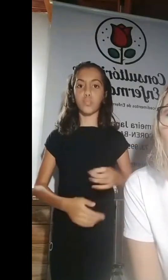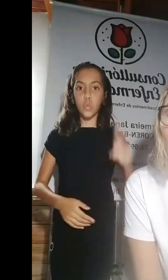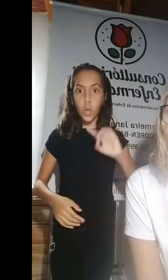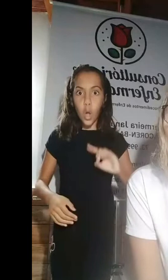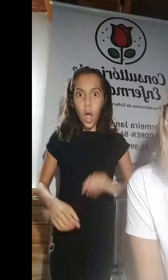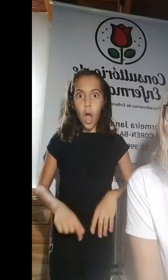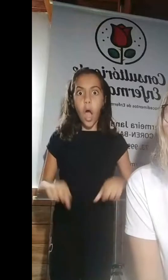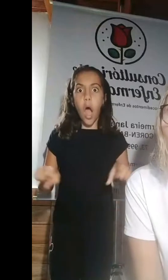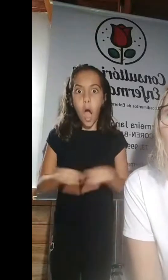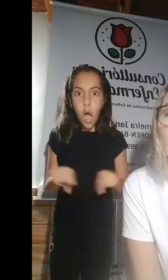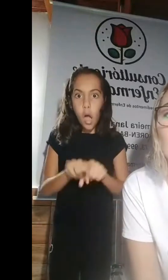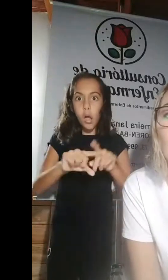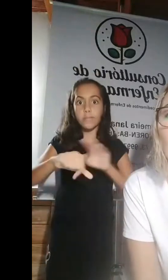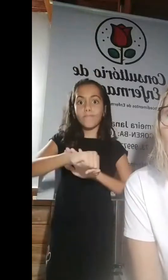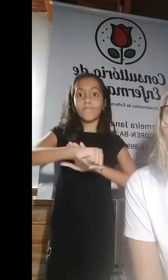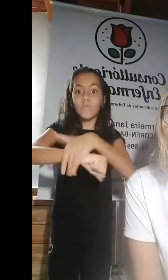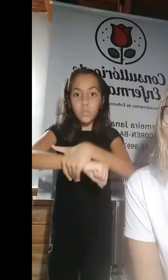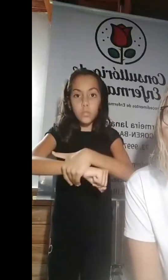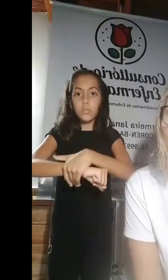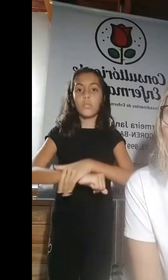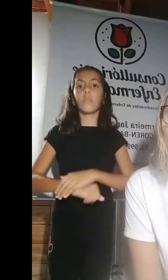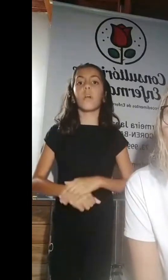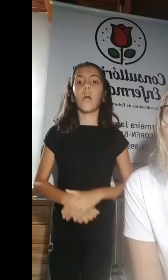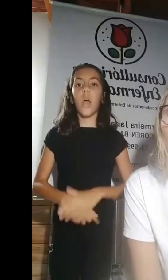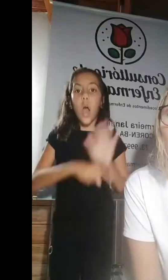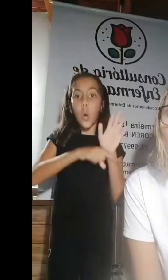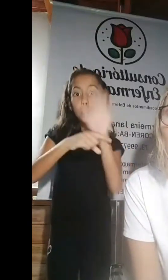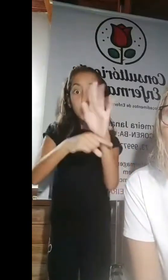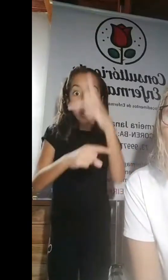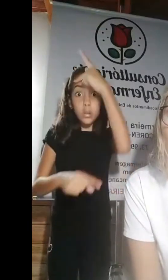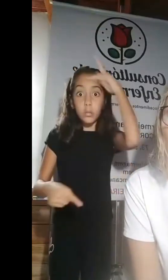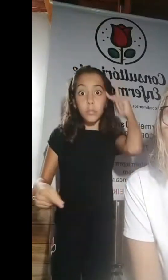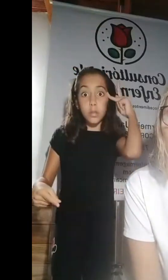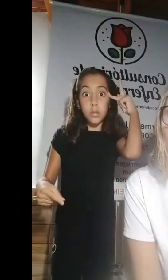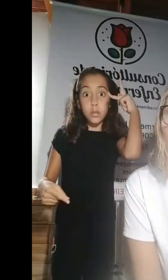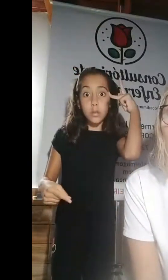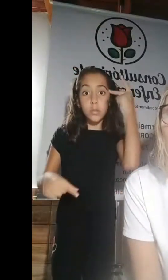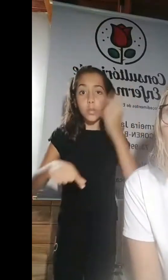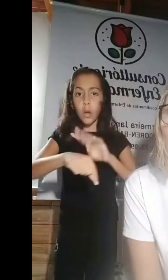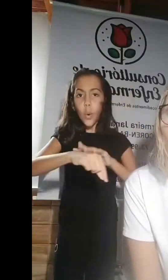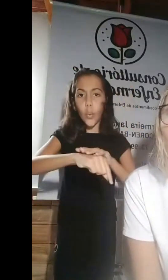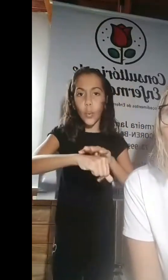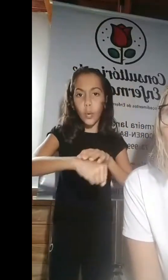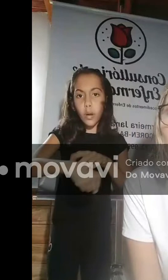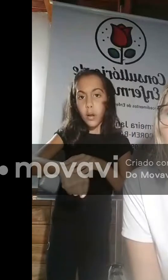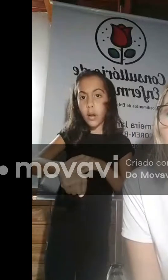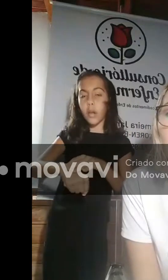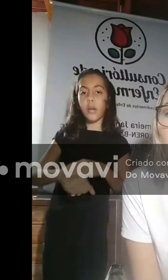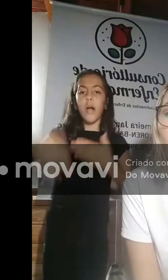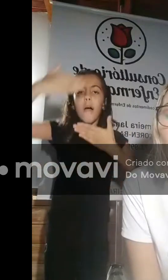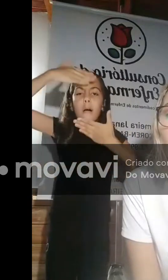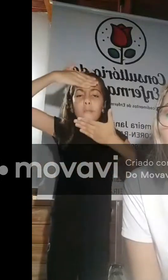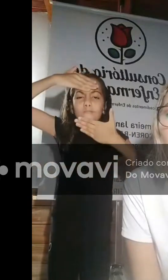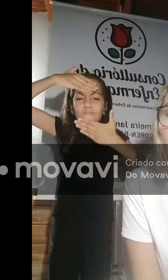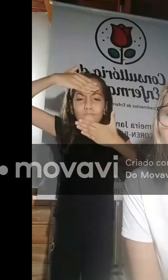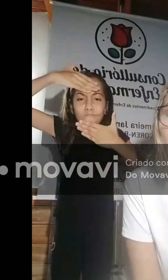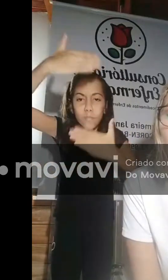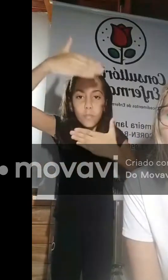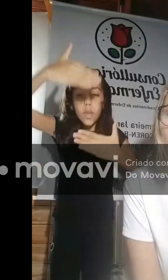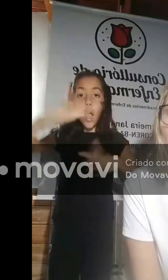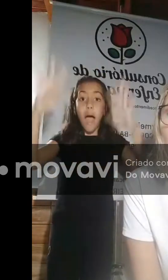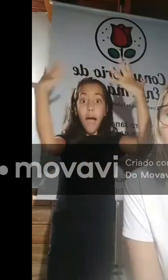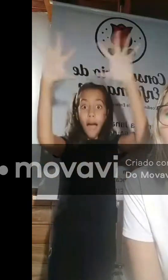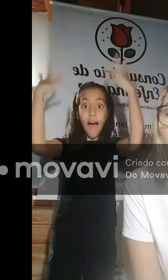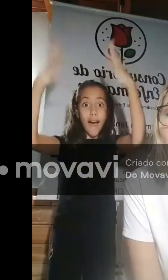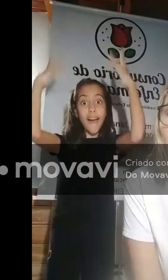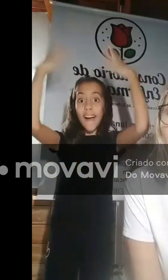incansavelmente, cobrindo aí as cargas horárias de trabalho. Então, meus parabéns a todos